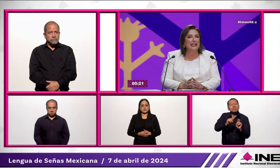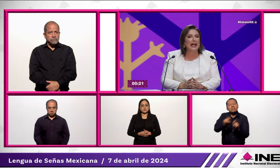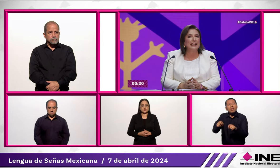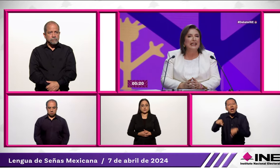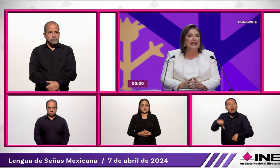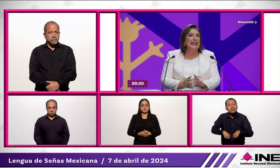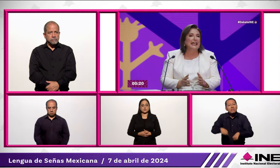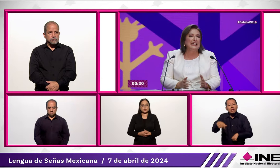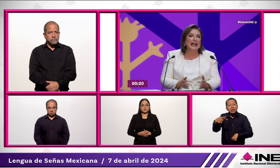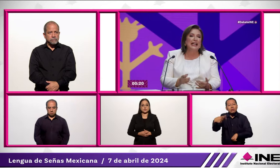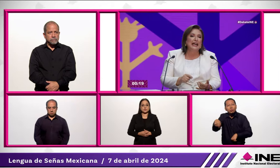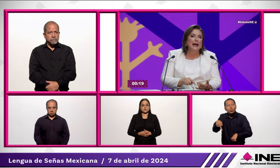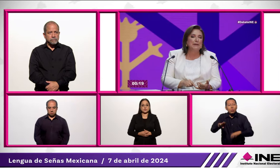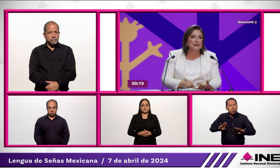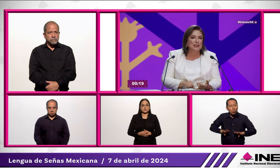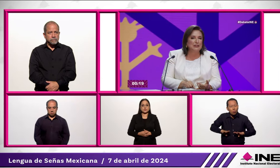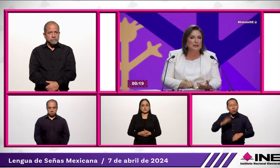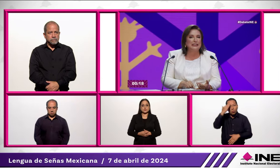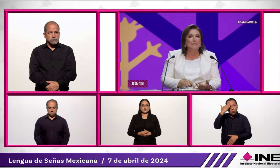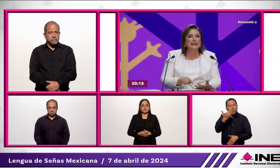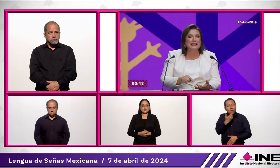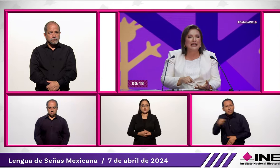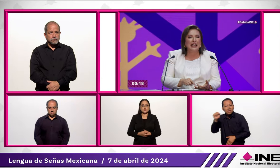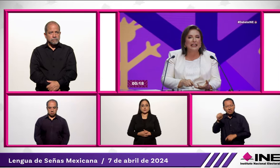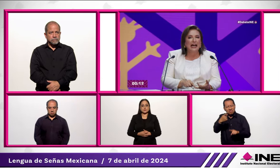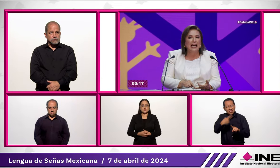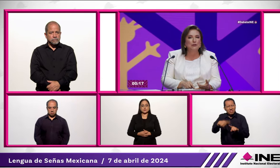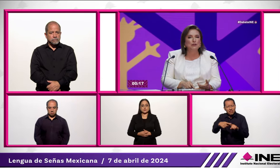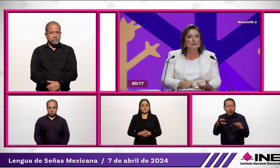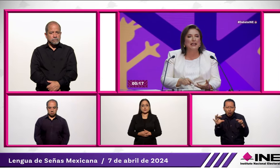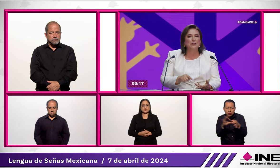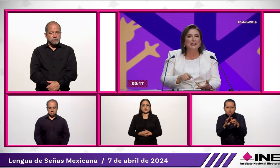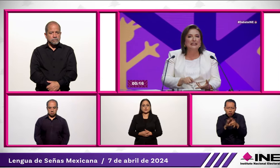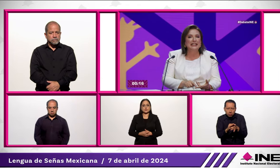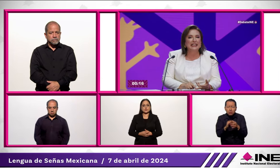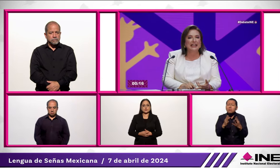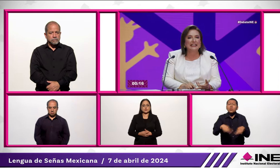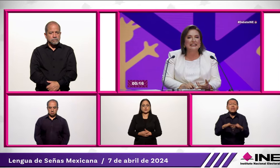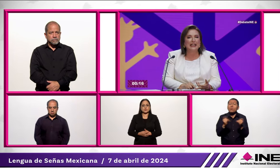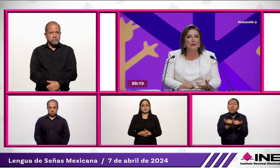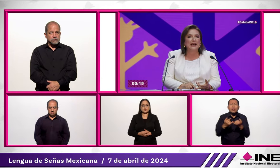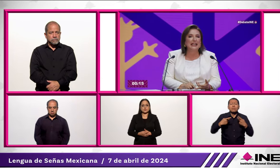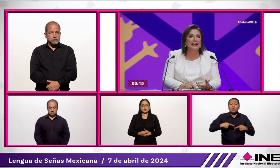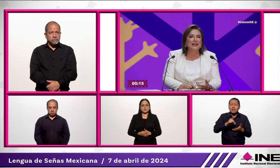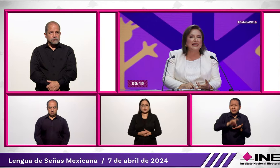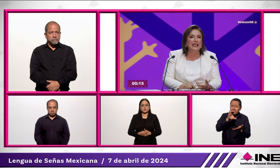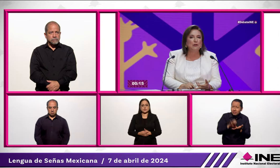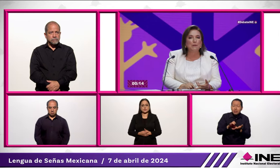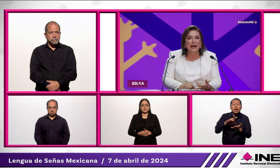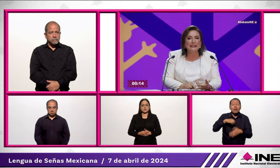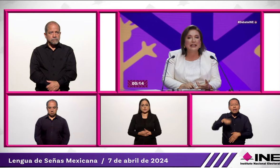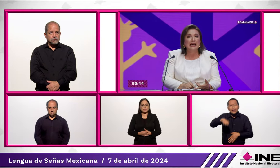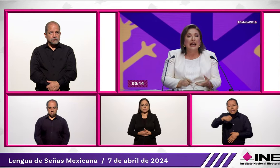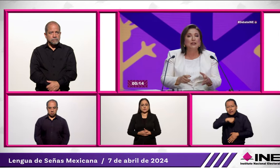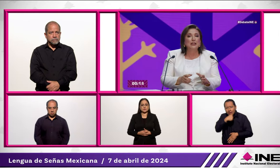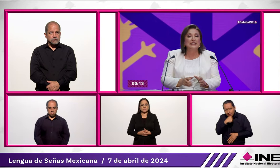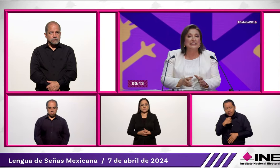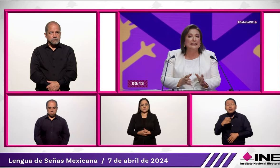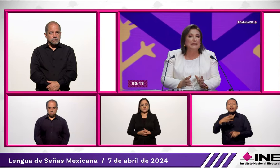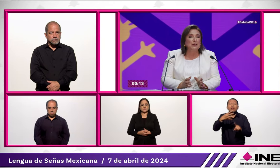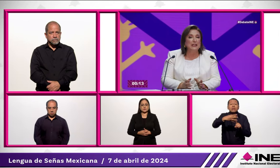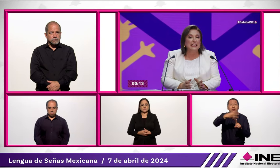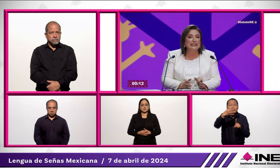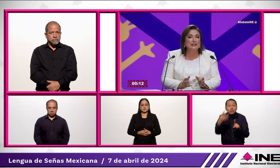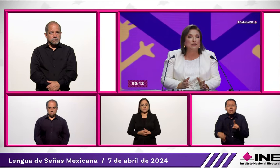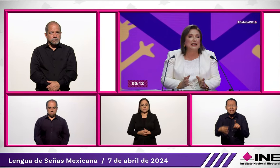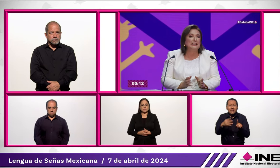su capacidad, y en general a personas con discapacidad, adultos mayores, integrantes de la comunidad LGBTIQ+, a todas